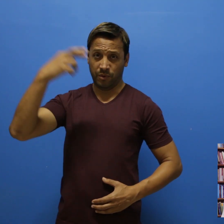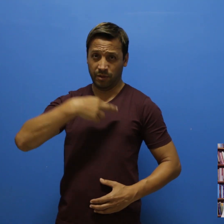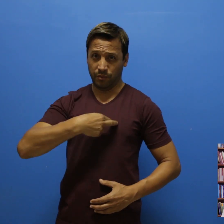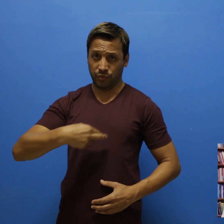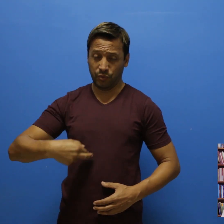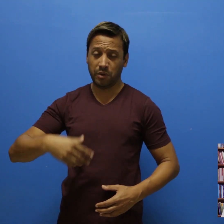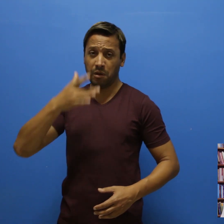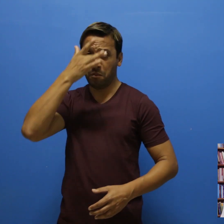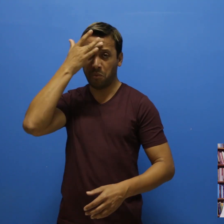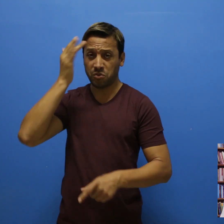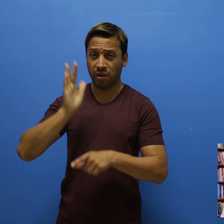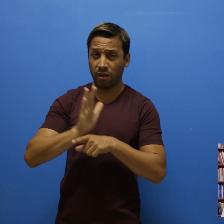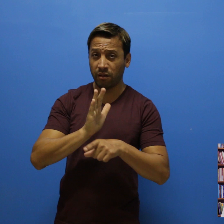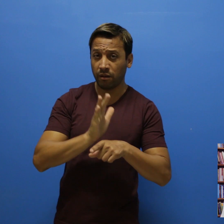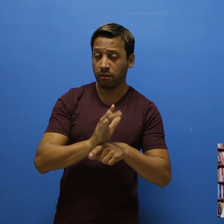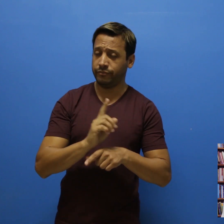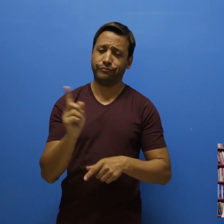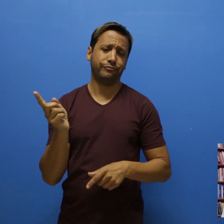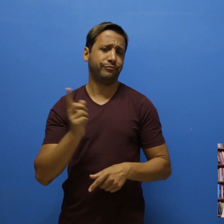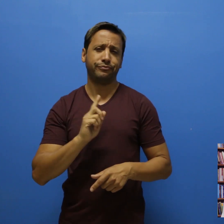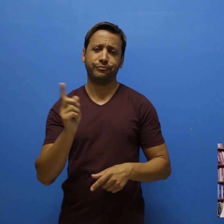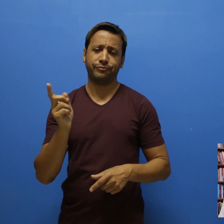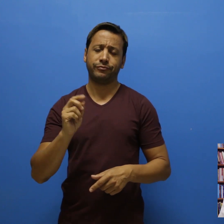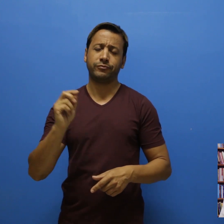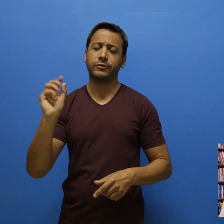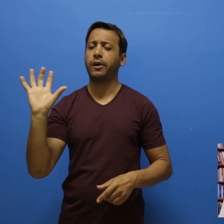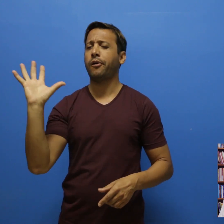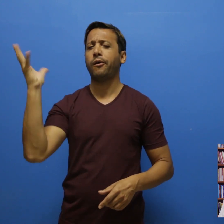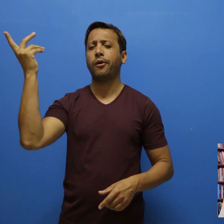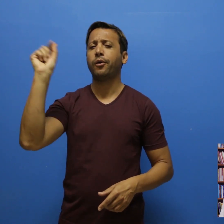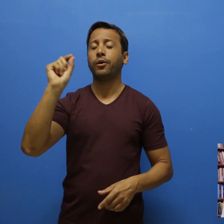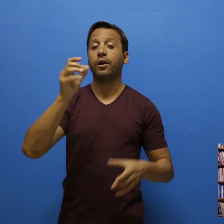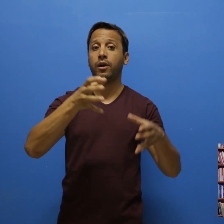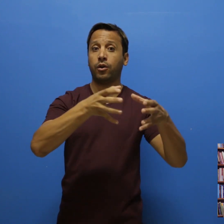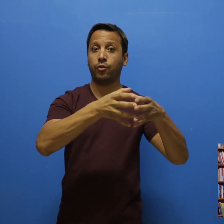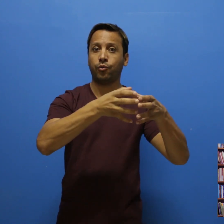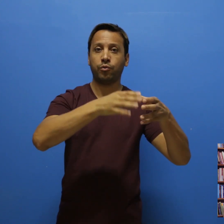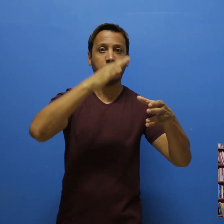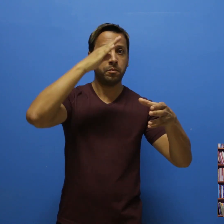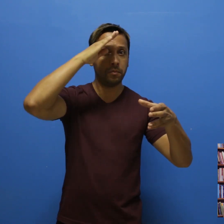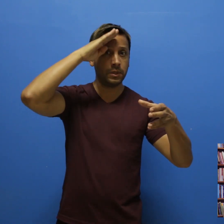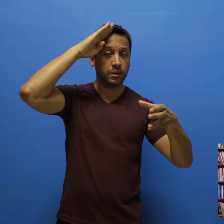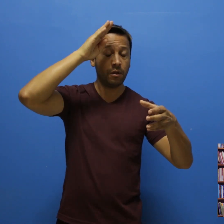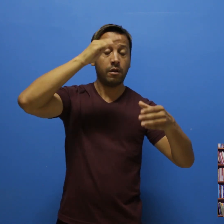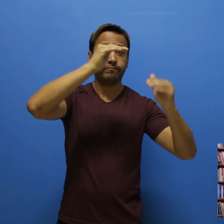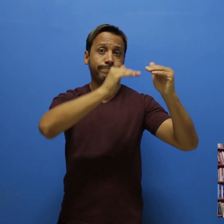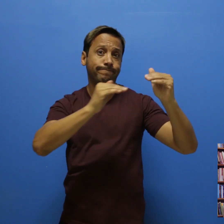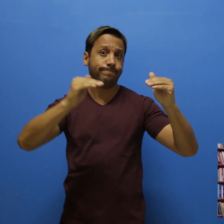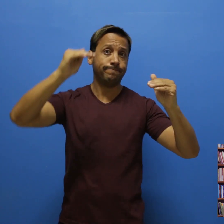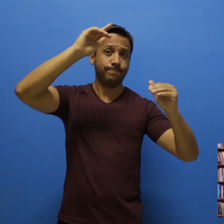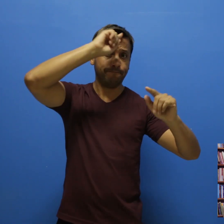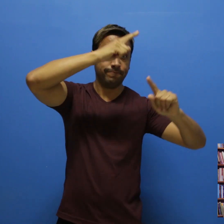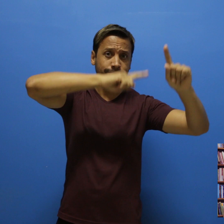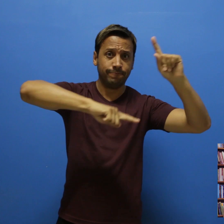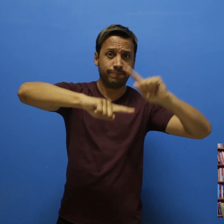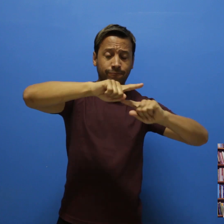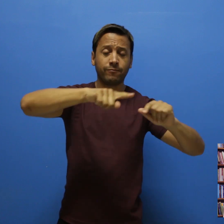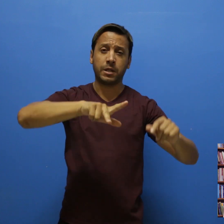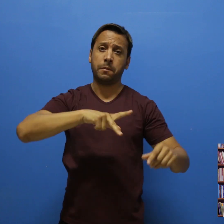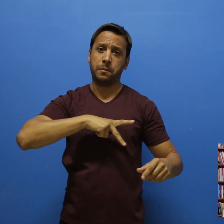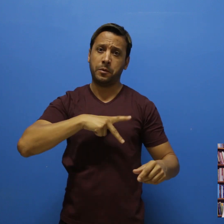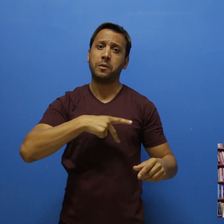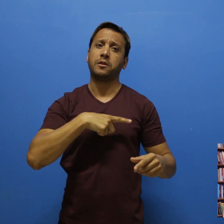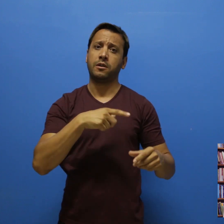participação popular. Ela foi um evento de grupos militares, de elites oligárquicas proprietárias de terra,